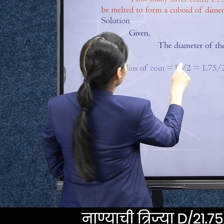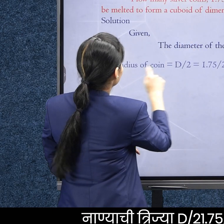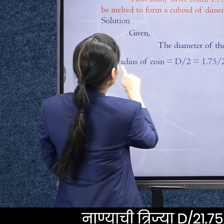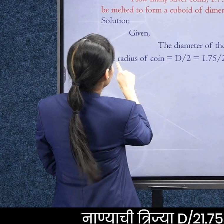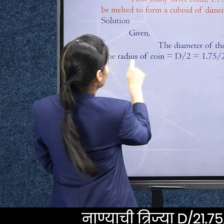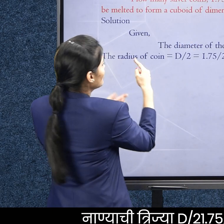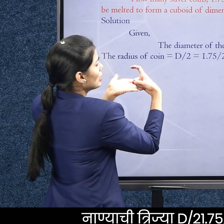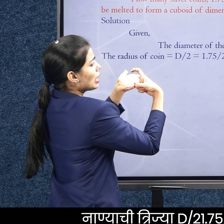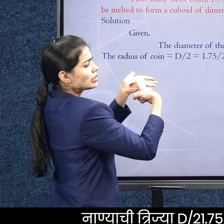नाण्याची त्रिज्या